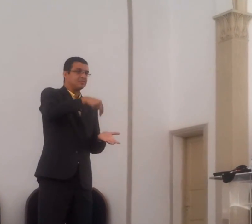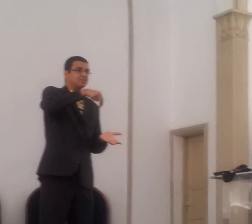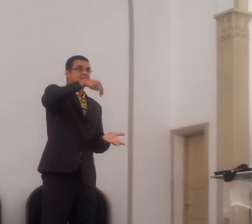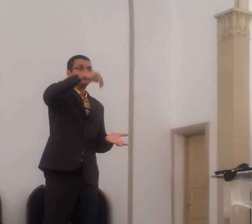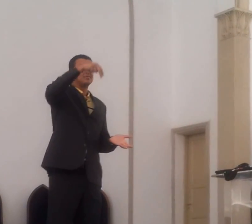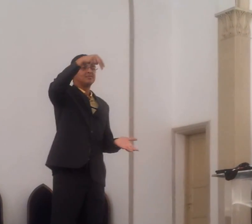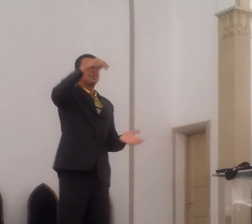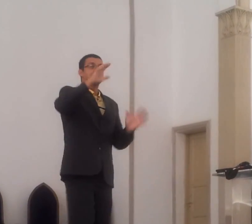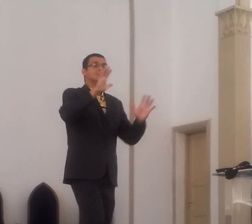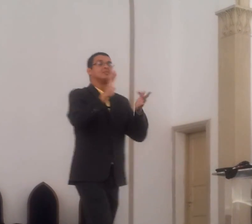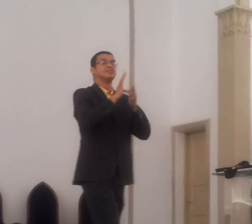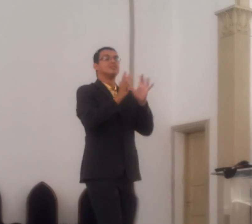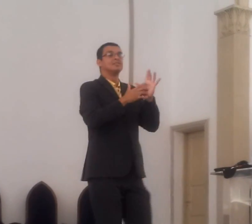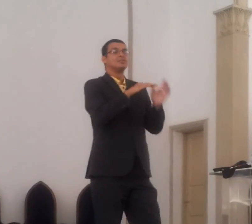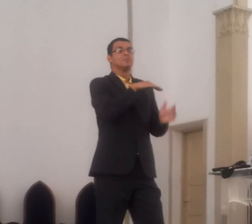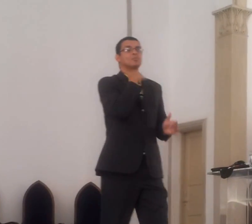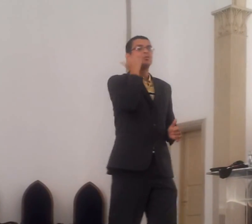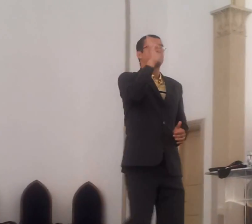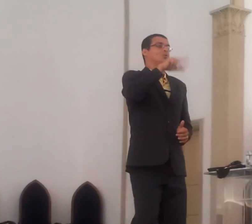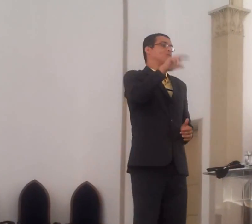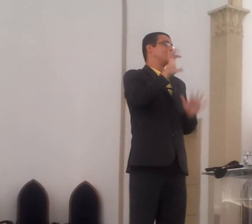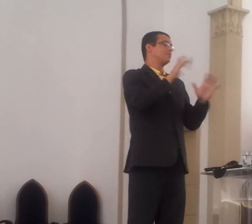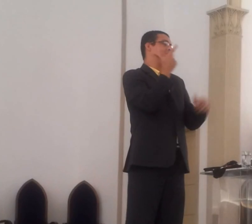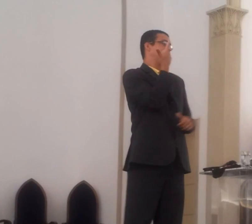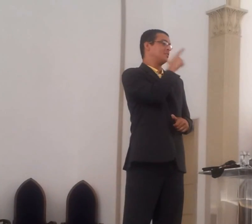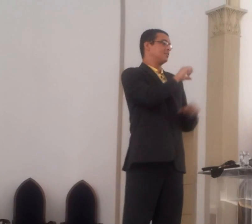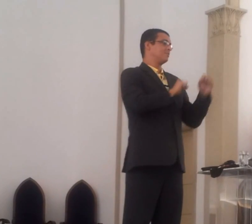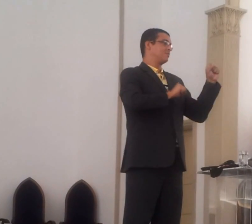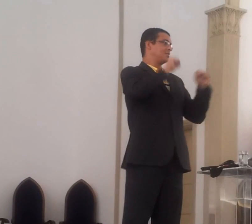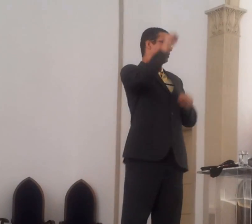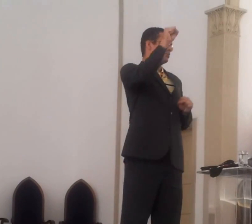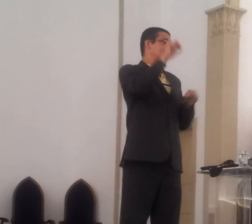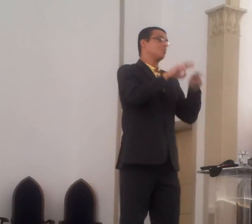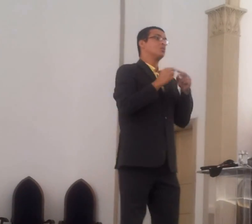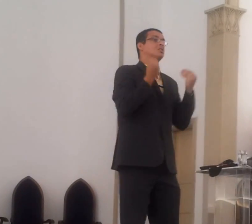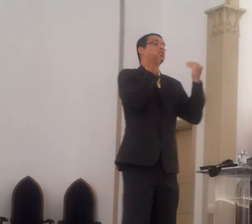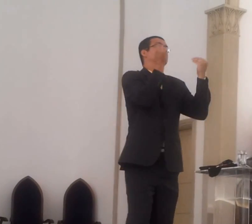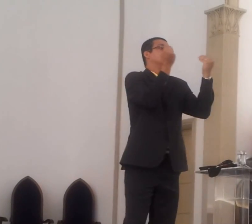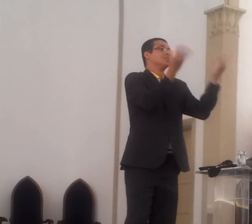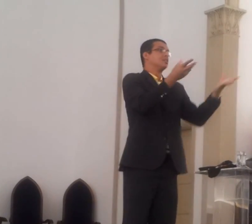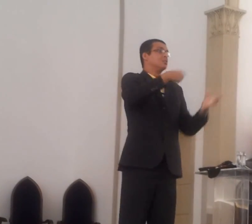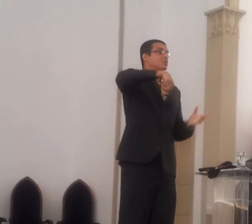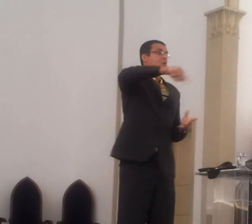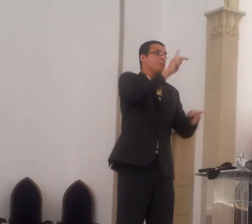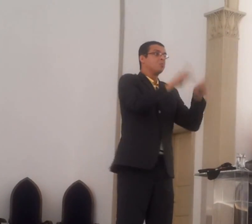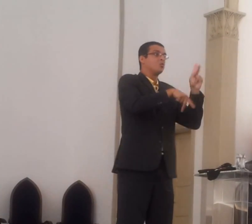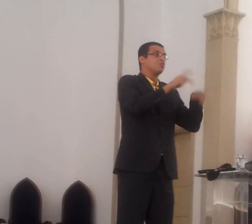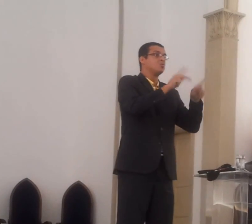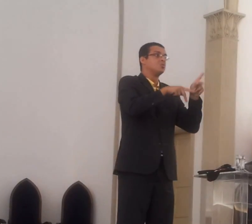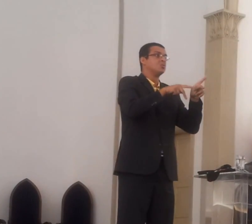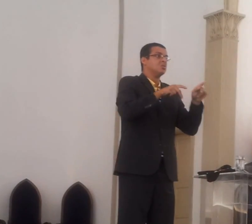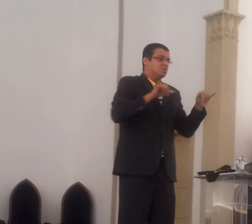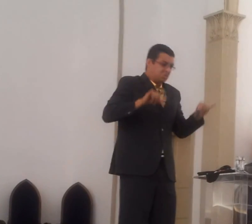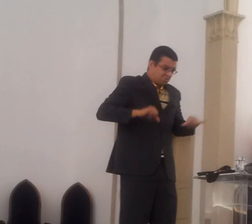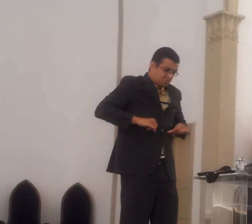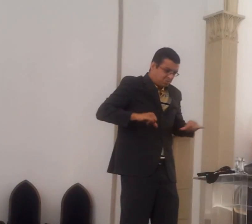no terceiro dia, ele ressuscitou. E a morte não teve poder sobre a vida de Jesus. Ele venceu a morte. Jesus venceu a morte. O